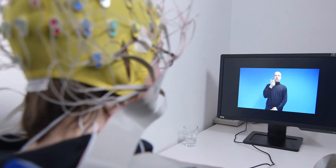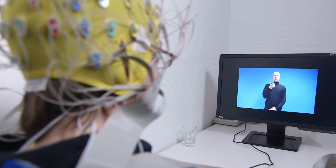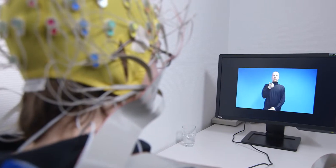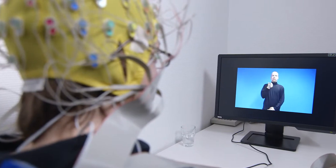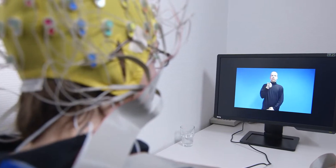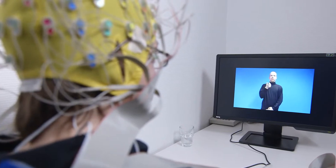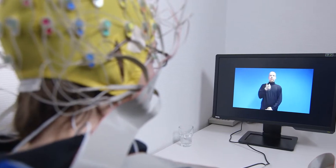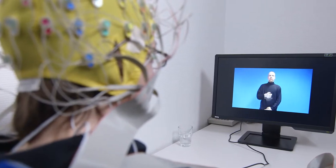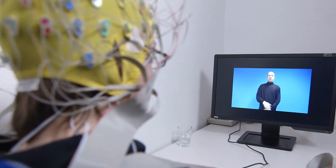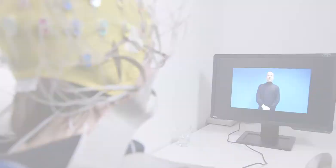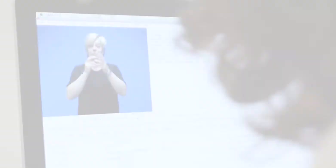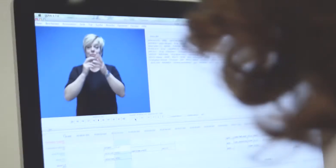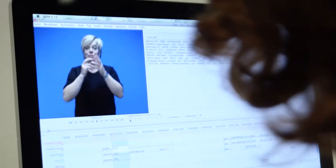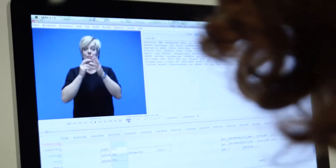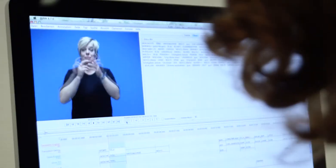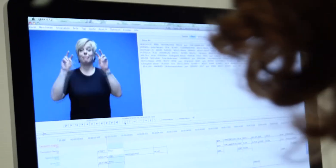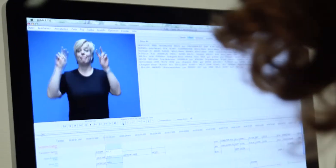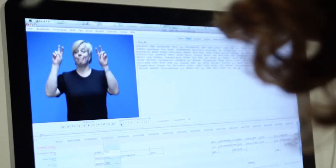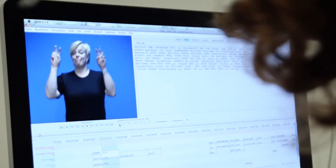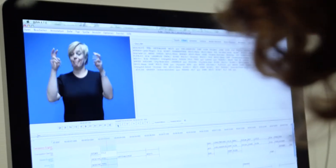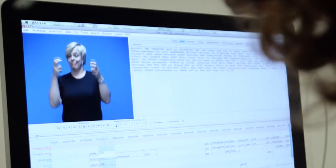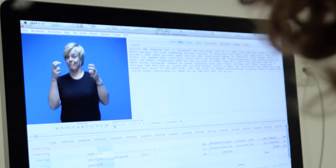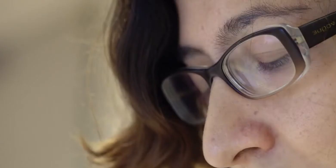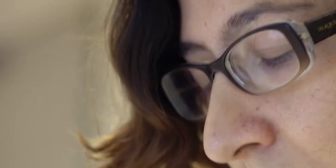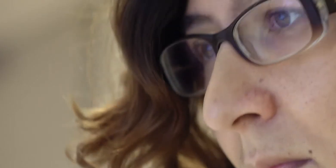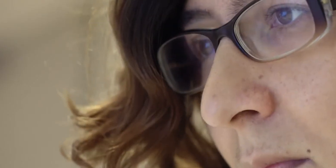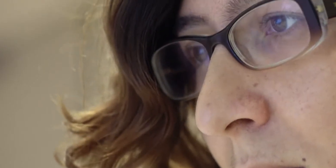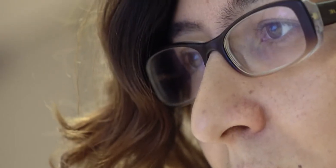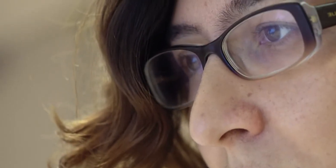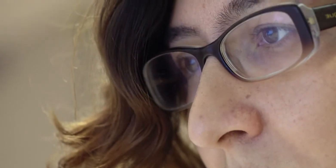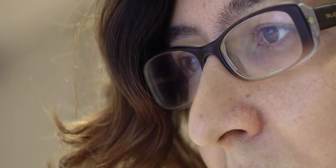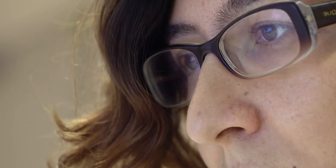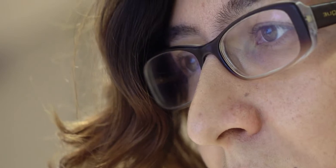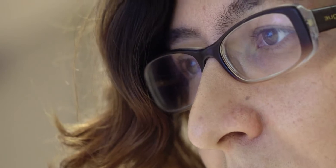Und der dritte ist auch Transkripte von Narrations von native Sign Language-User.